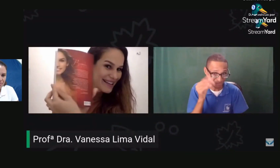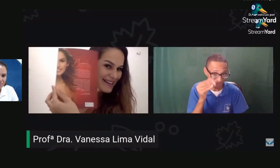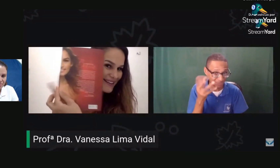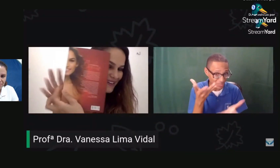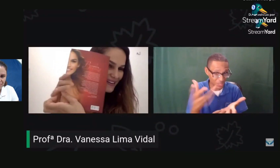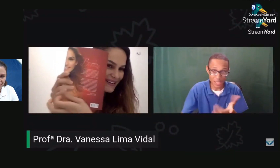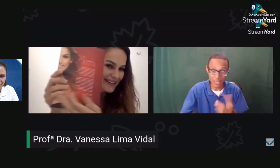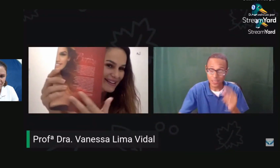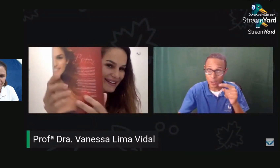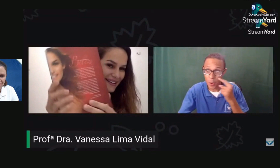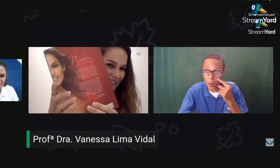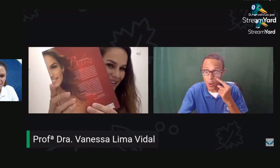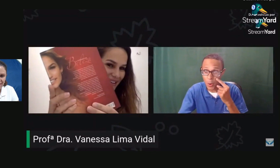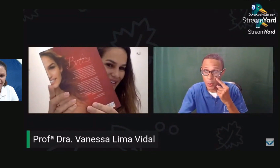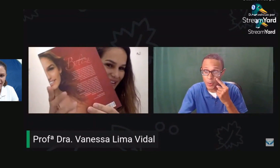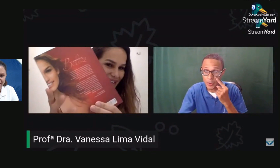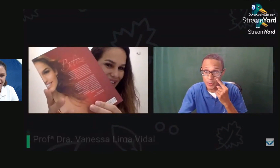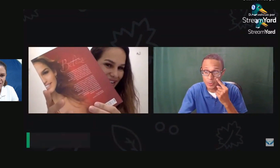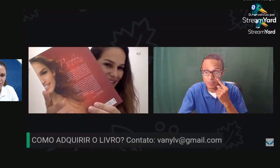Isso.